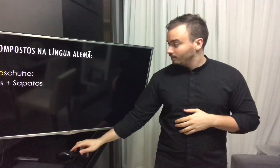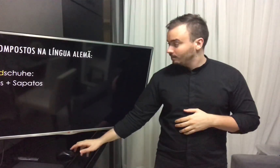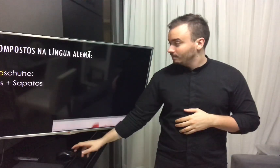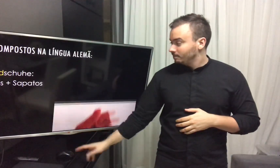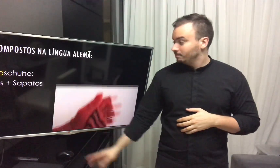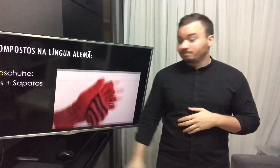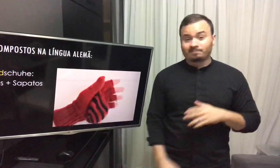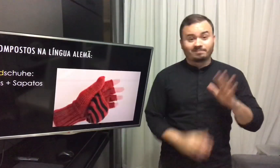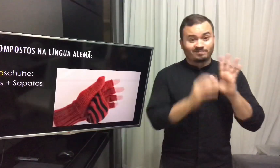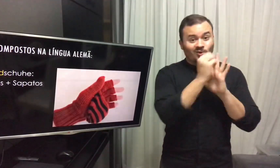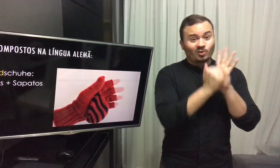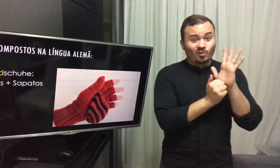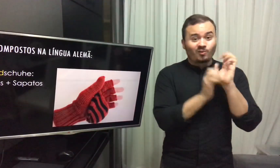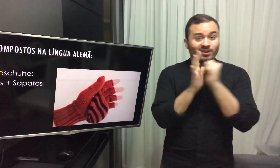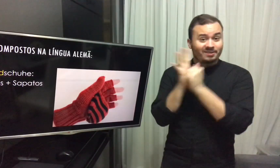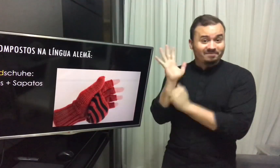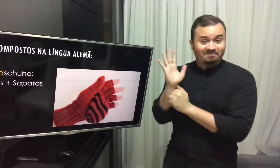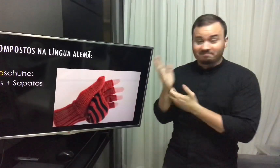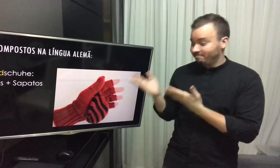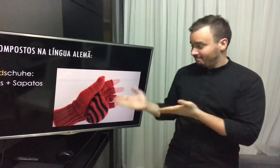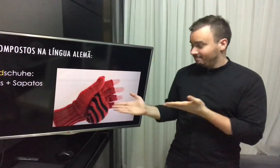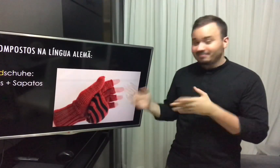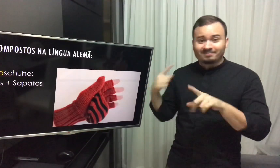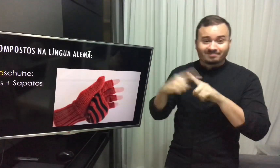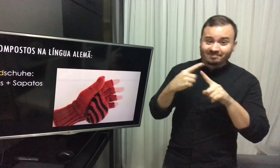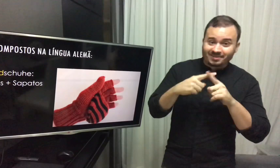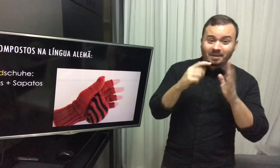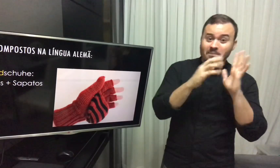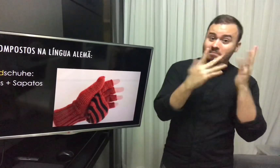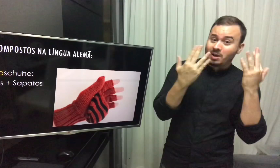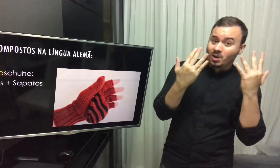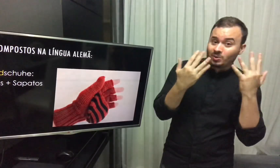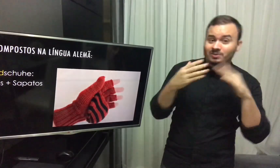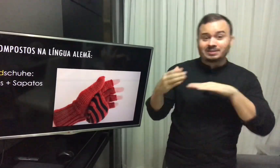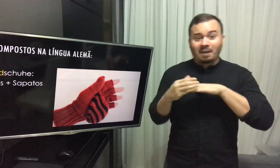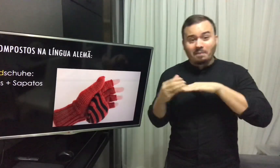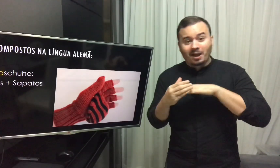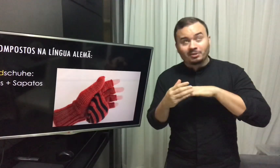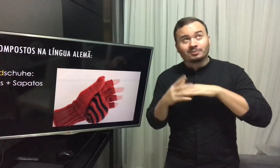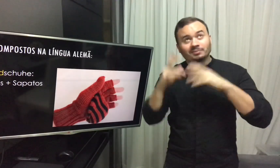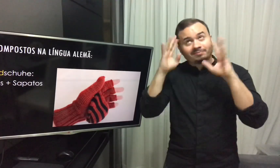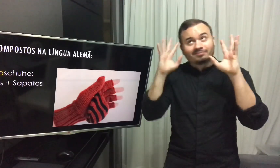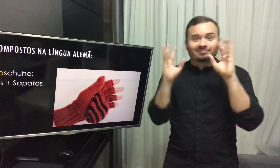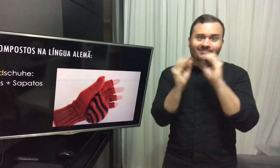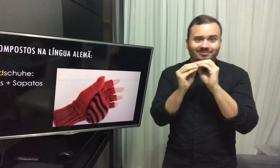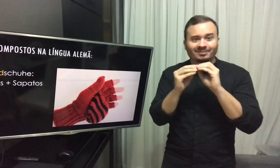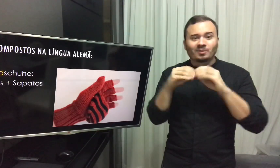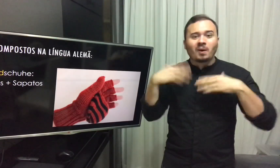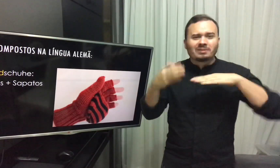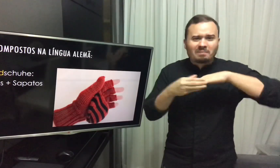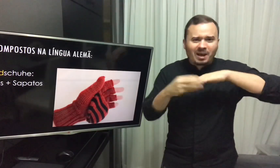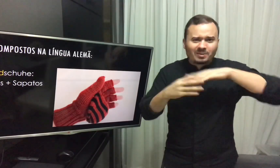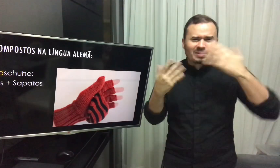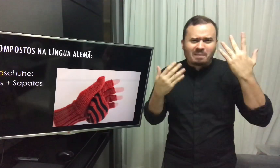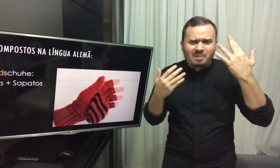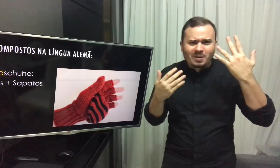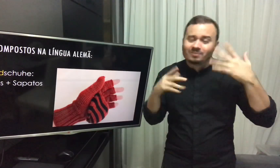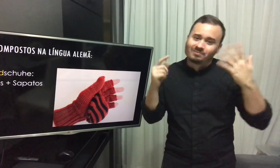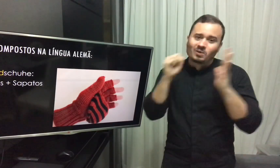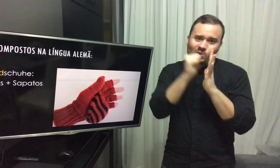que essa combinação toma? De luvas. Então, quais os sapatos das mãos? O que calça as